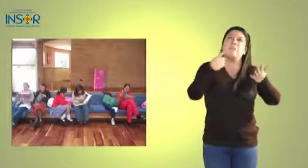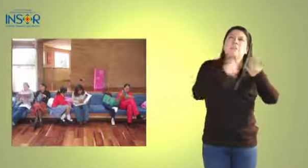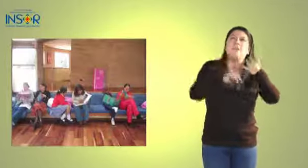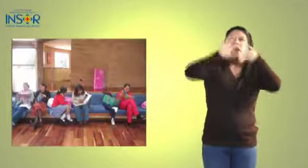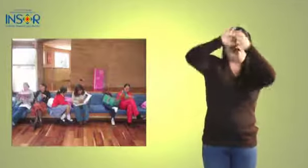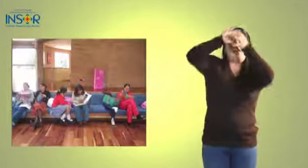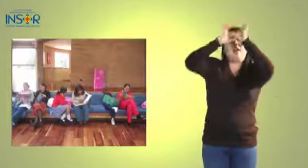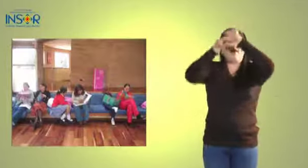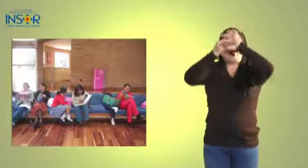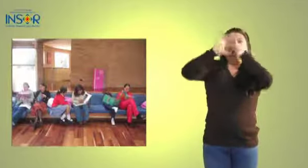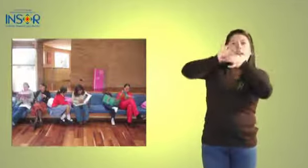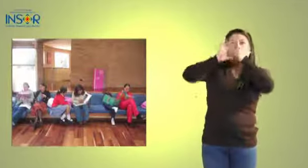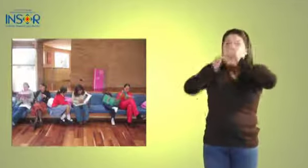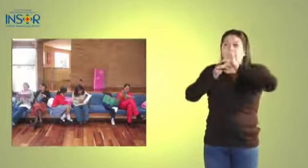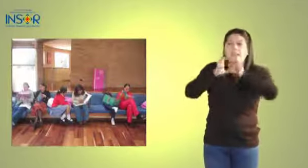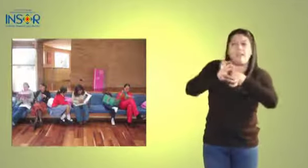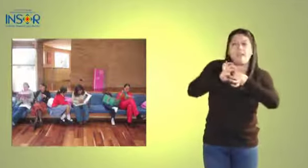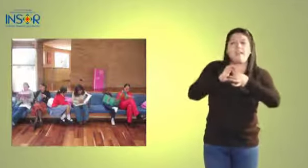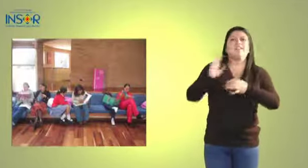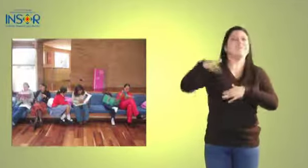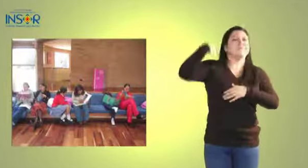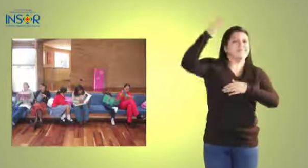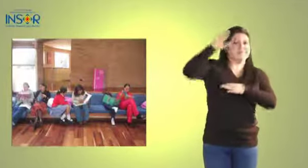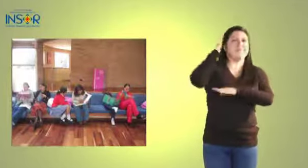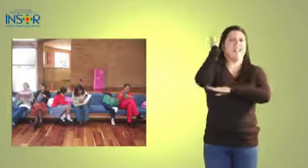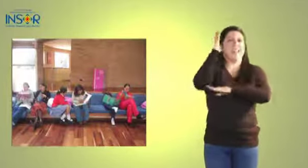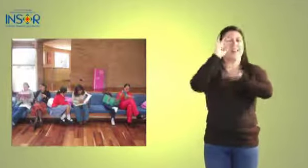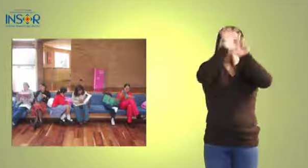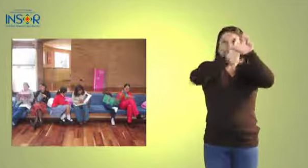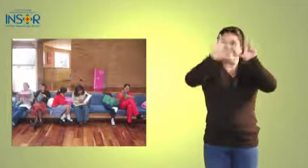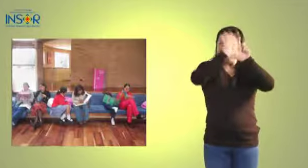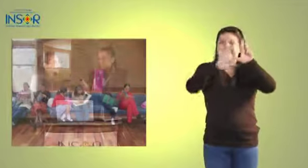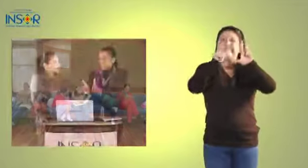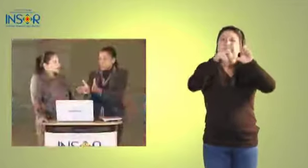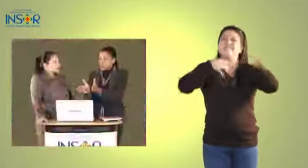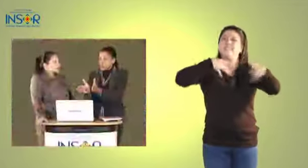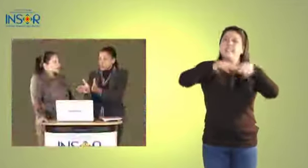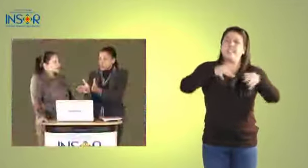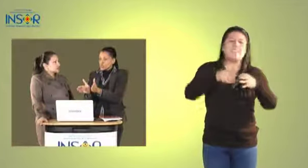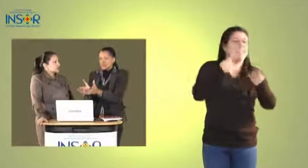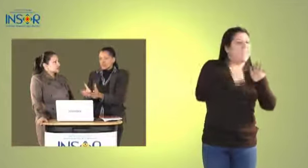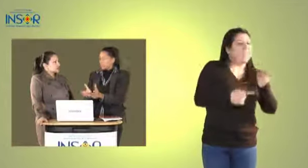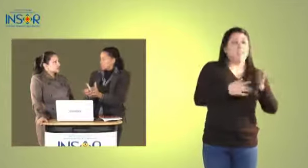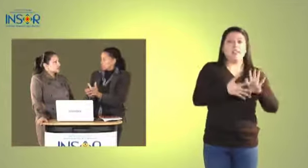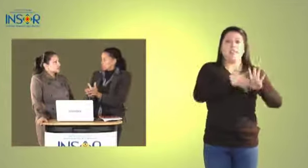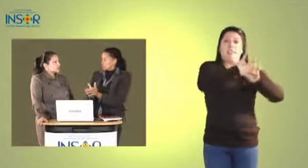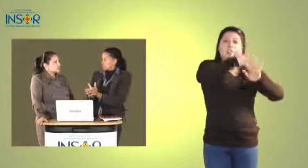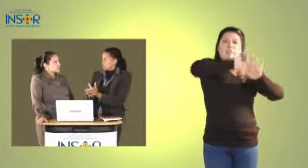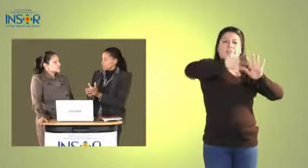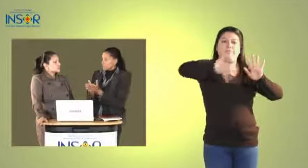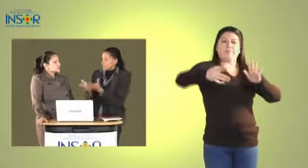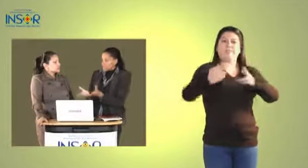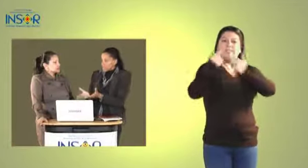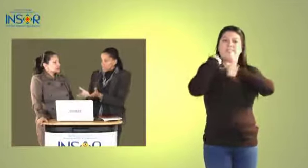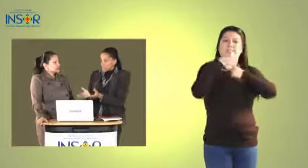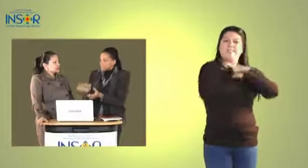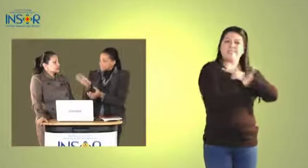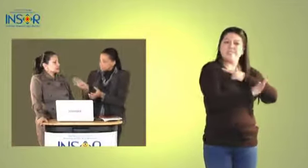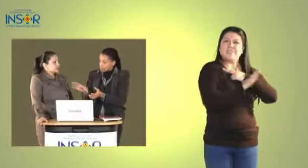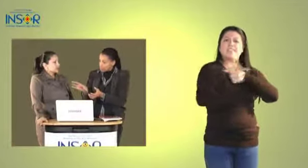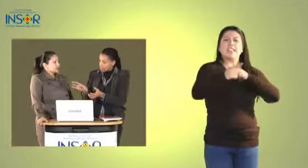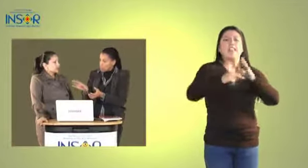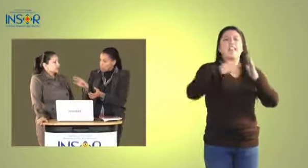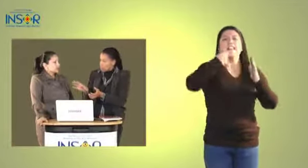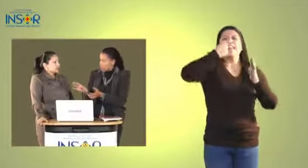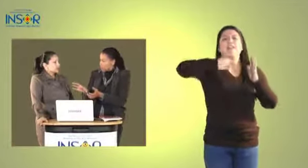lectura y quién hace una y quién hace la otra. En esto, para que ustedes tengan claridad qué es lo que va a hacer el modelo lingüístico cuando estamos hablando de la lengua escrita,